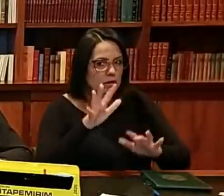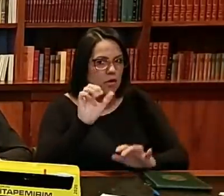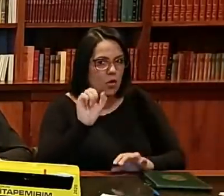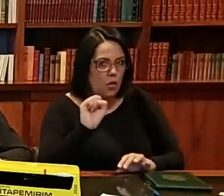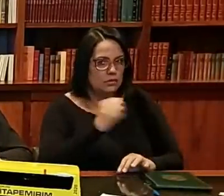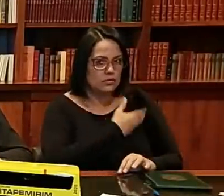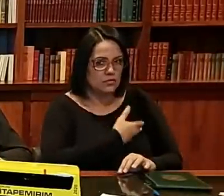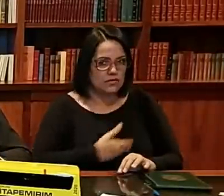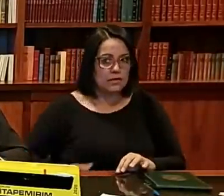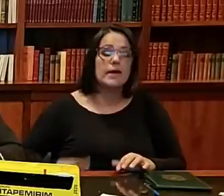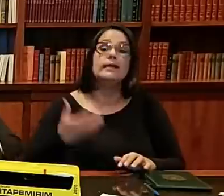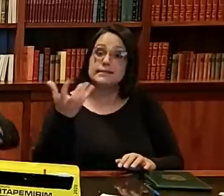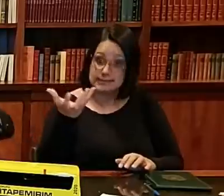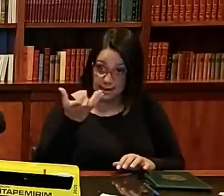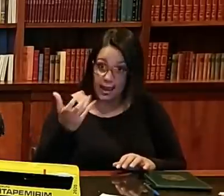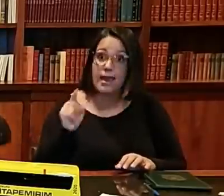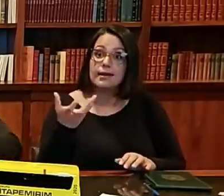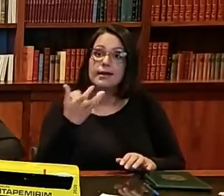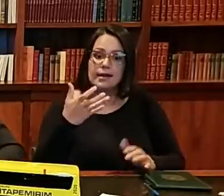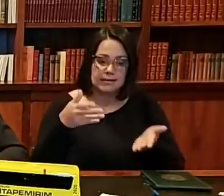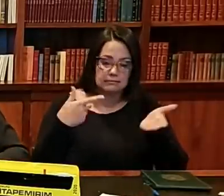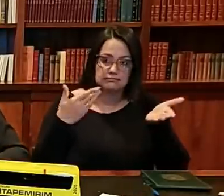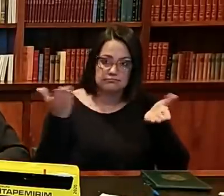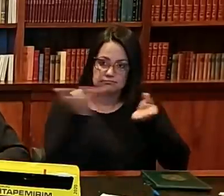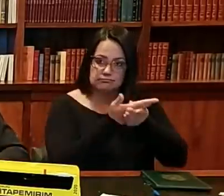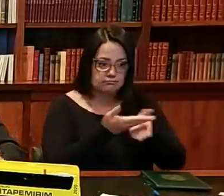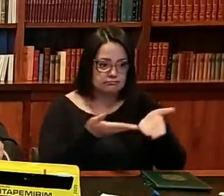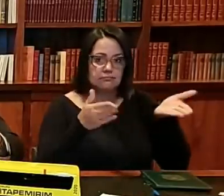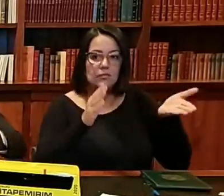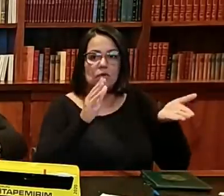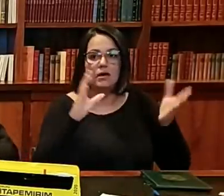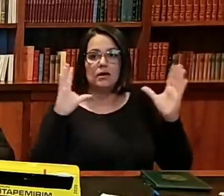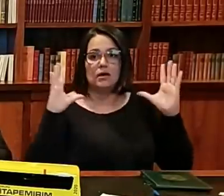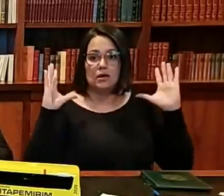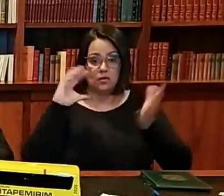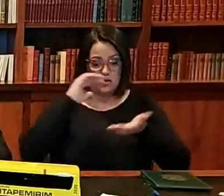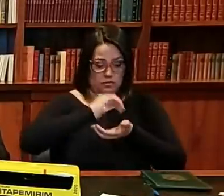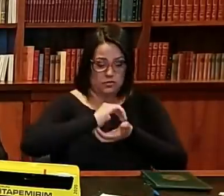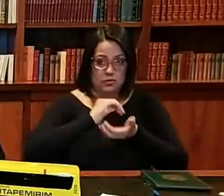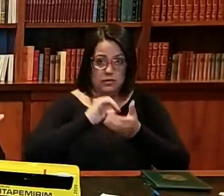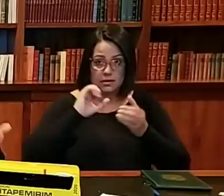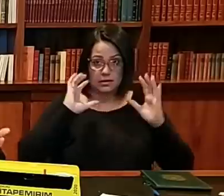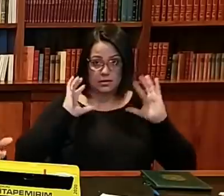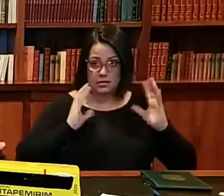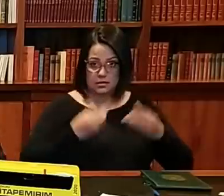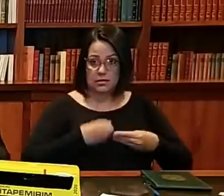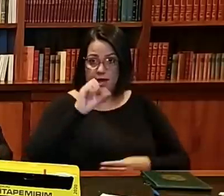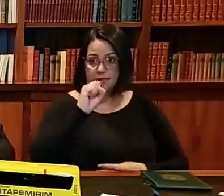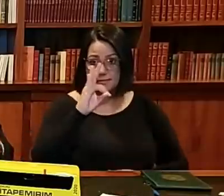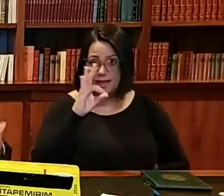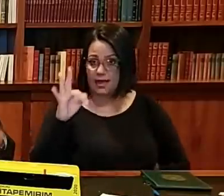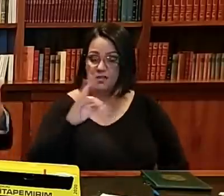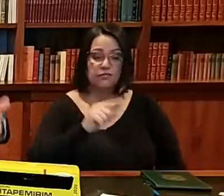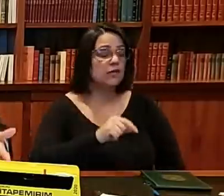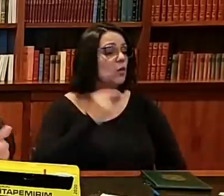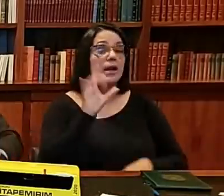8 governadores. Eles querem entrar com uma ação no Supremo Tribunal Federal para que o Supremo, então, é a vontade deles,